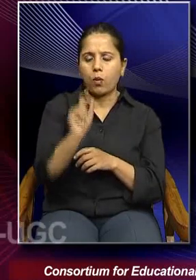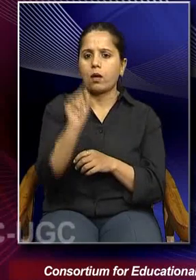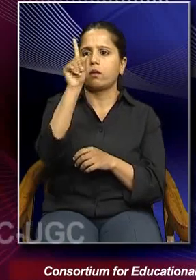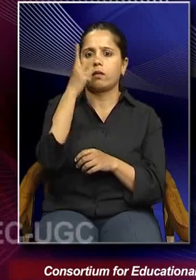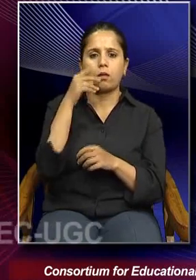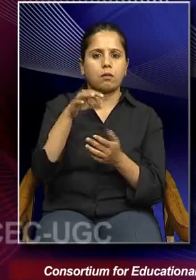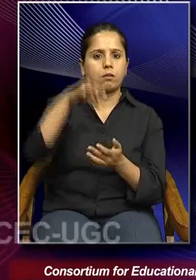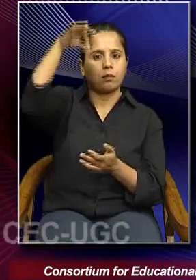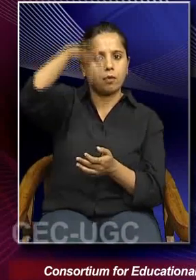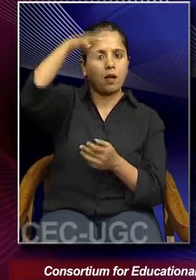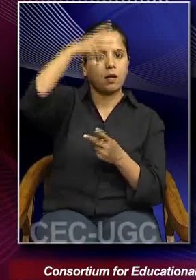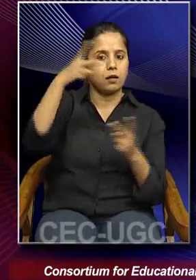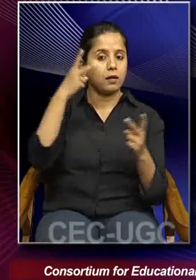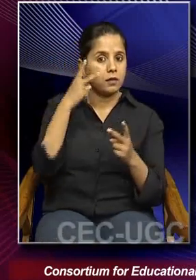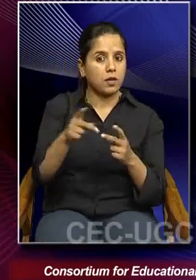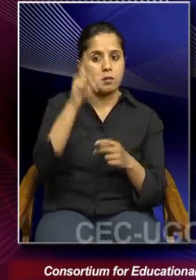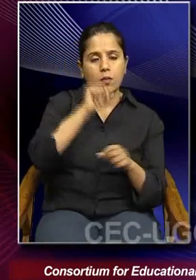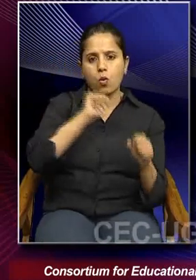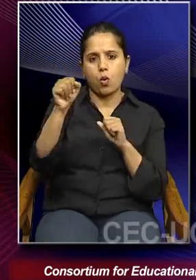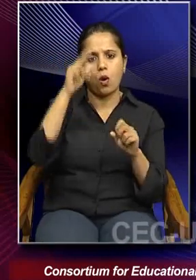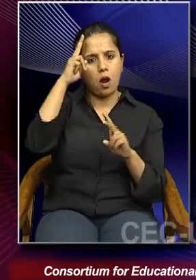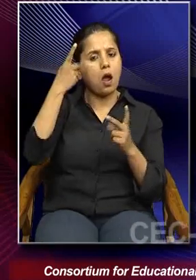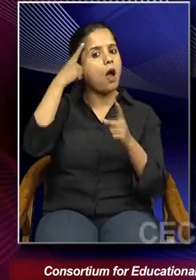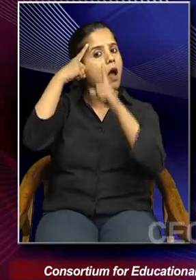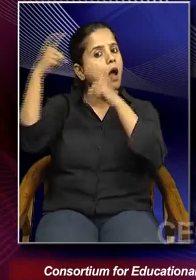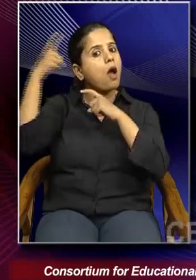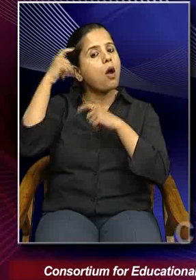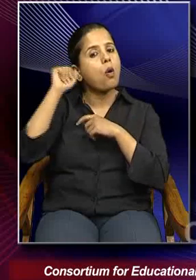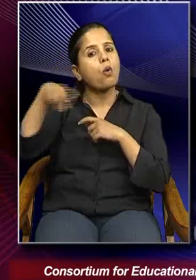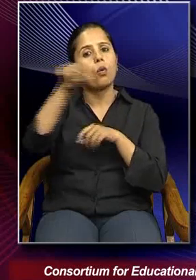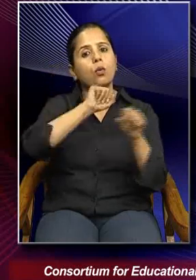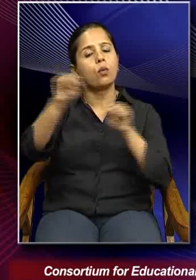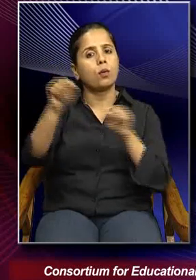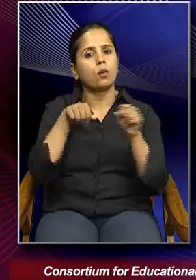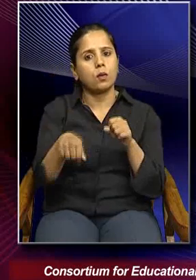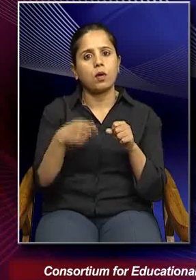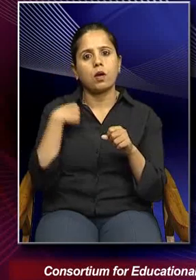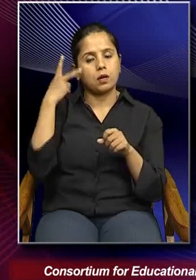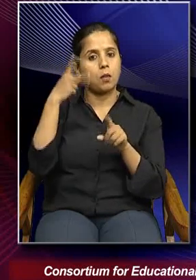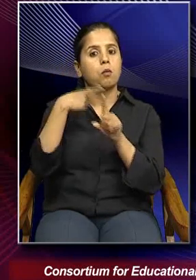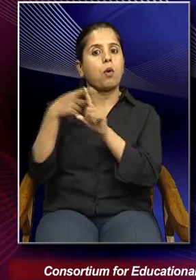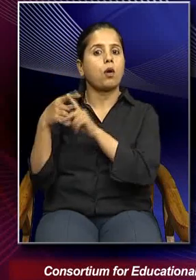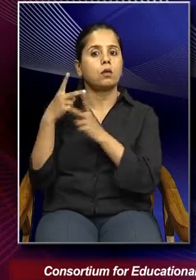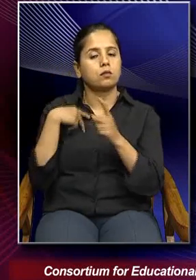और अपने अपने अजनबी रचनाओं की सर्जनात्मक परिणाम